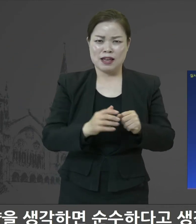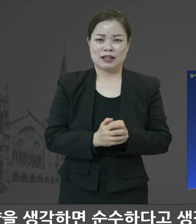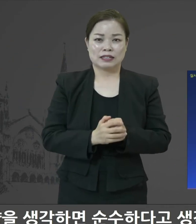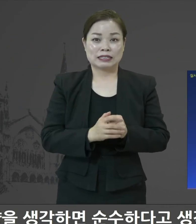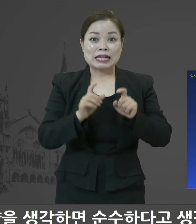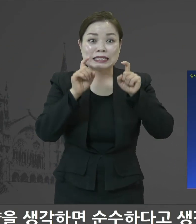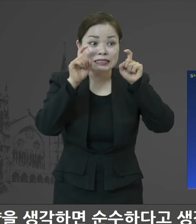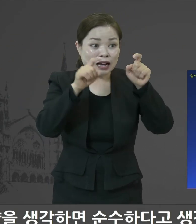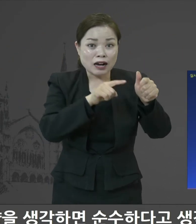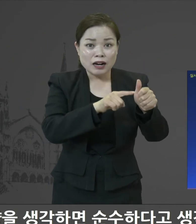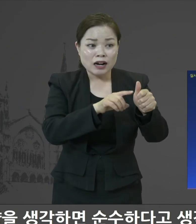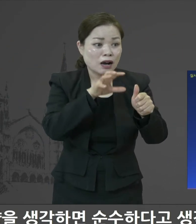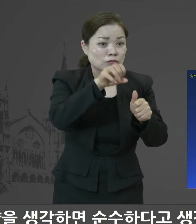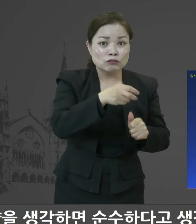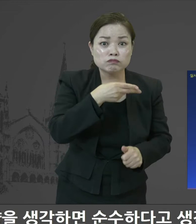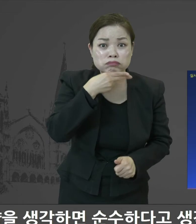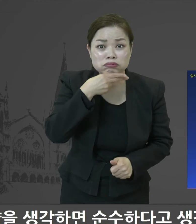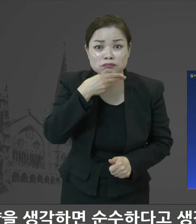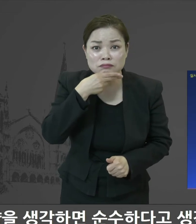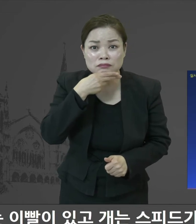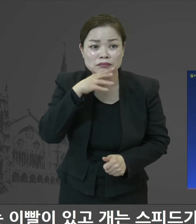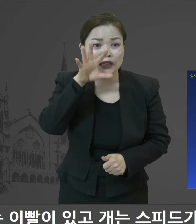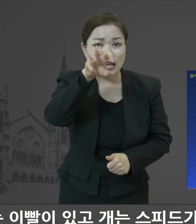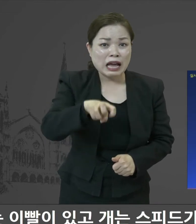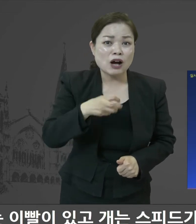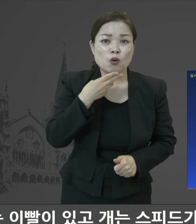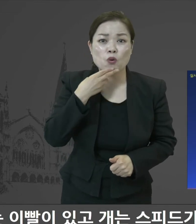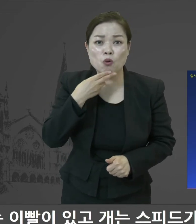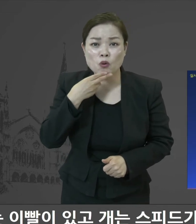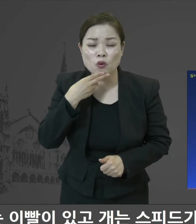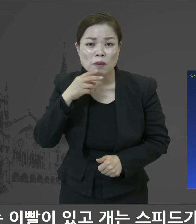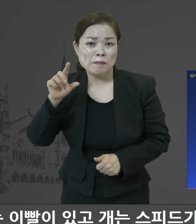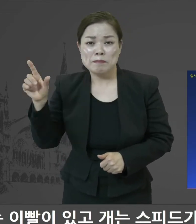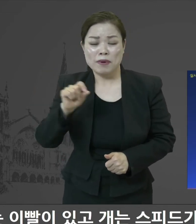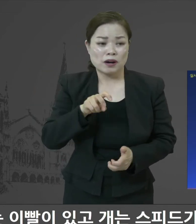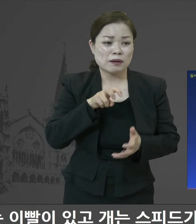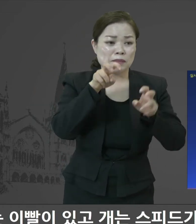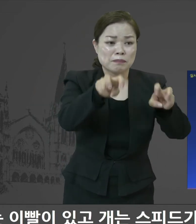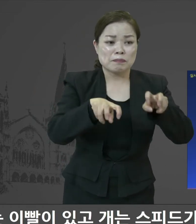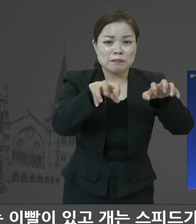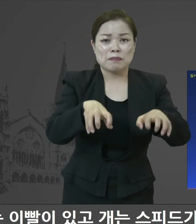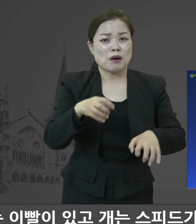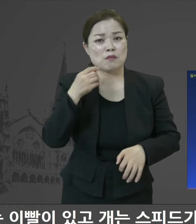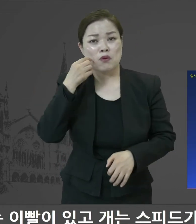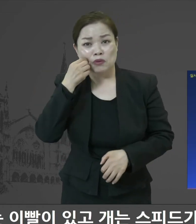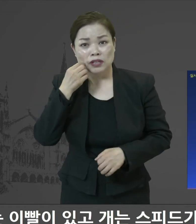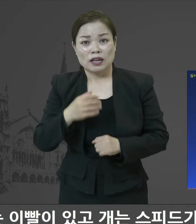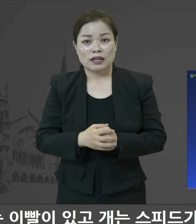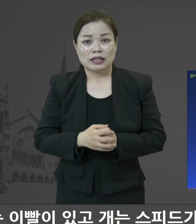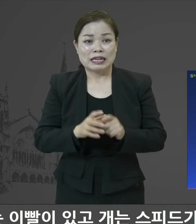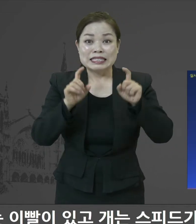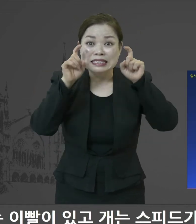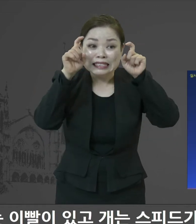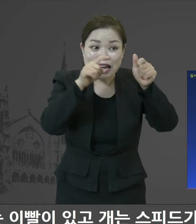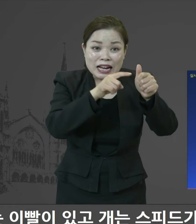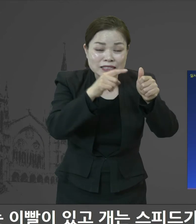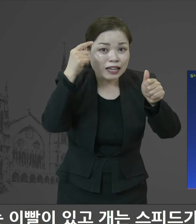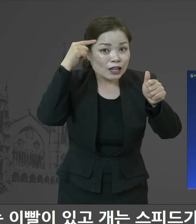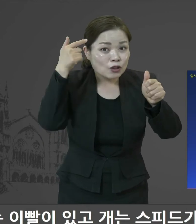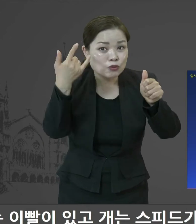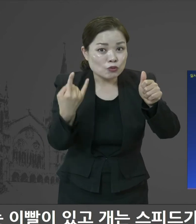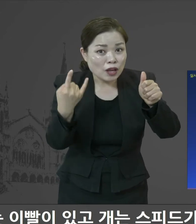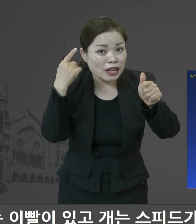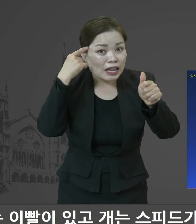그런데 양은 물지도 못하고 핥히지도 못하고 빠르게 뛰지도 못합니다. 특히 양의 뇌